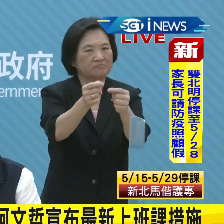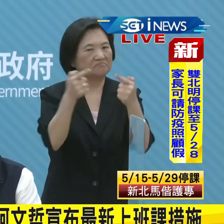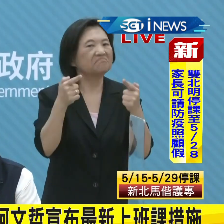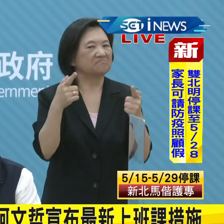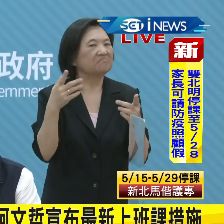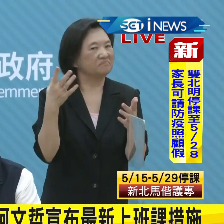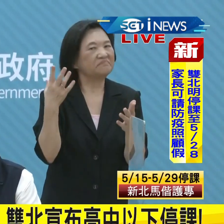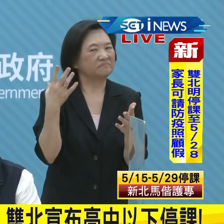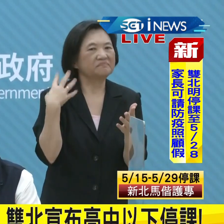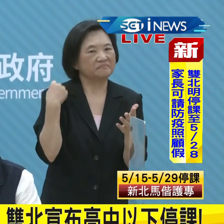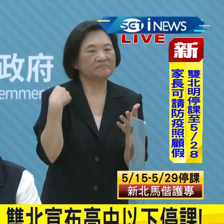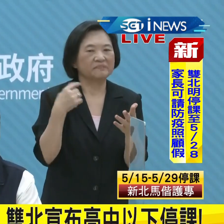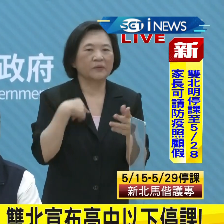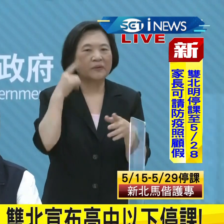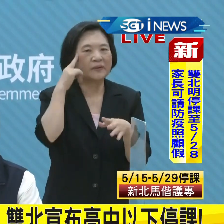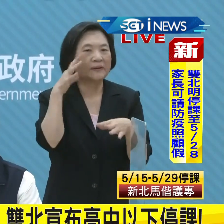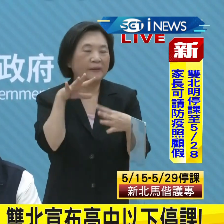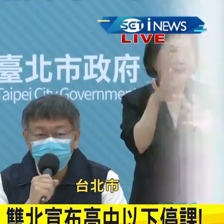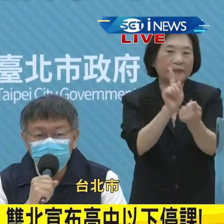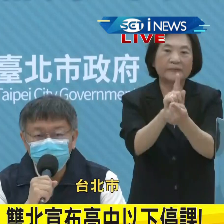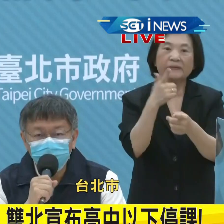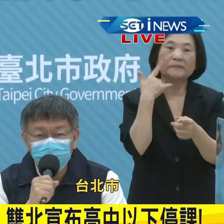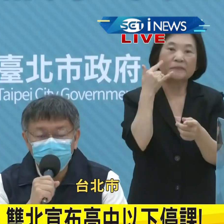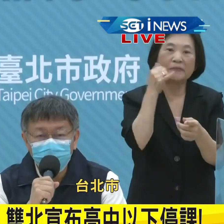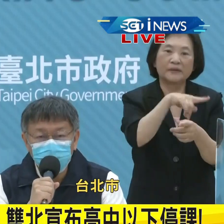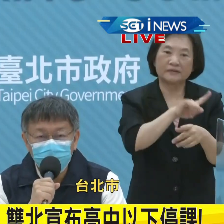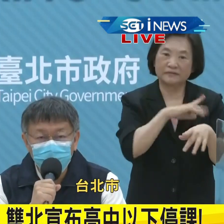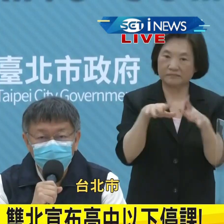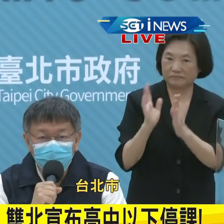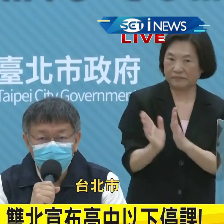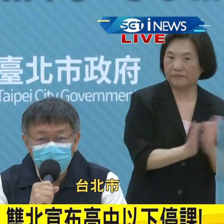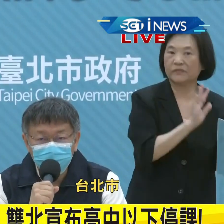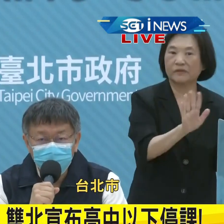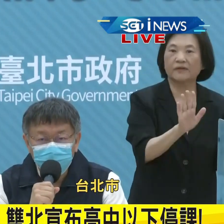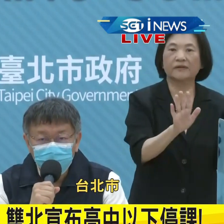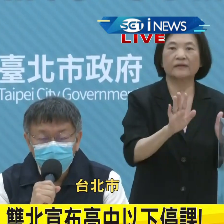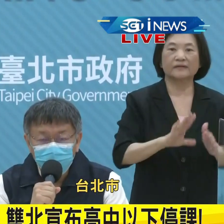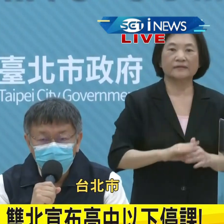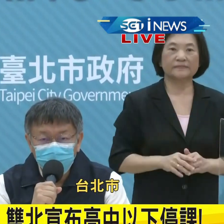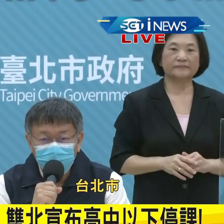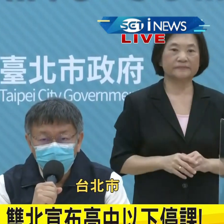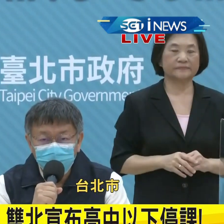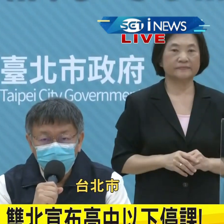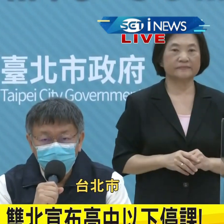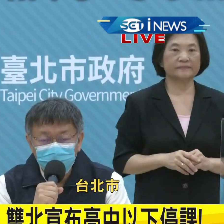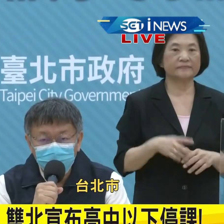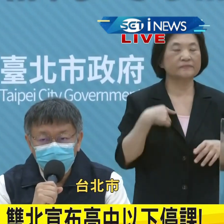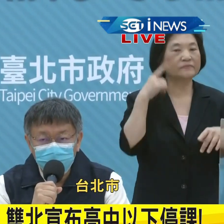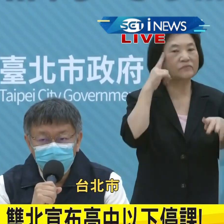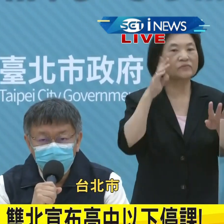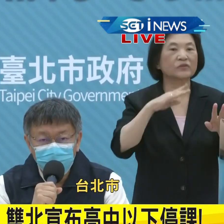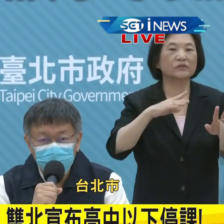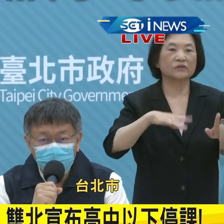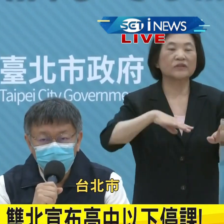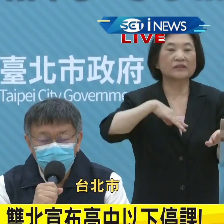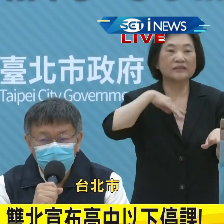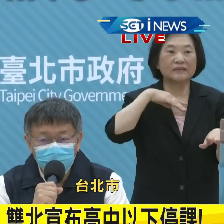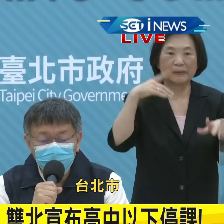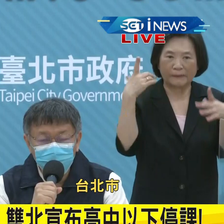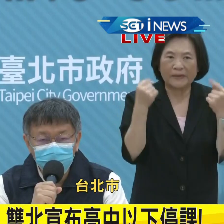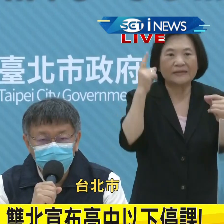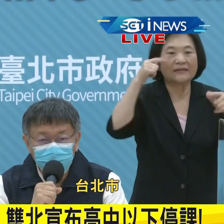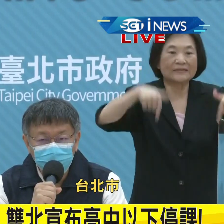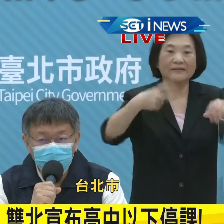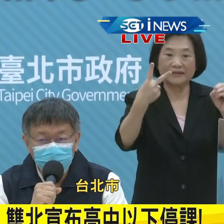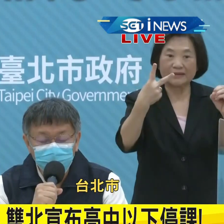高，所以为了让家长有时间准备，你知道所以就没有等下午2点